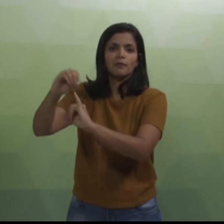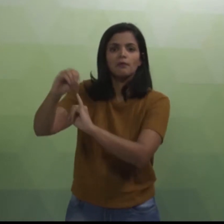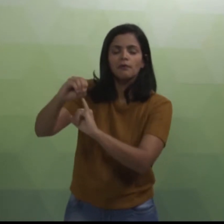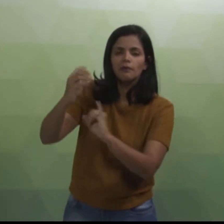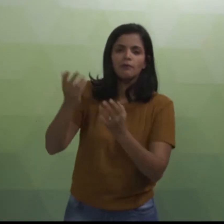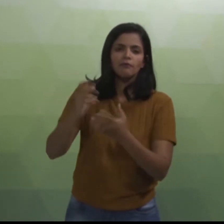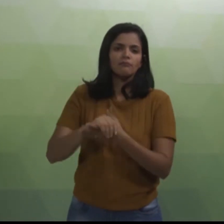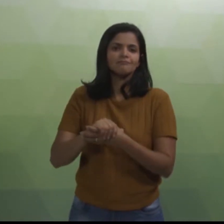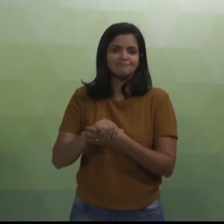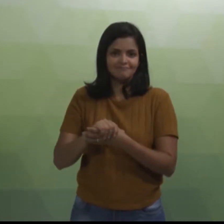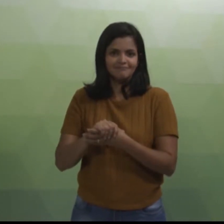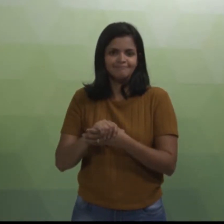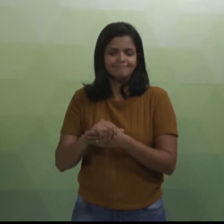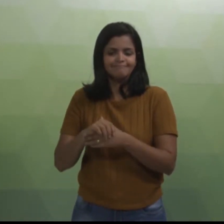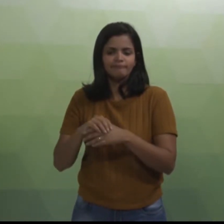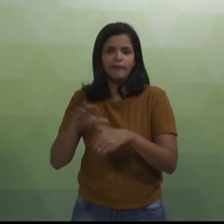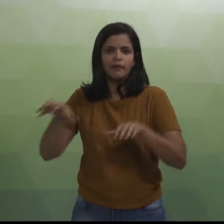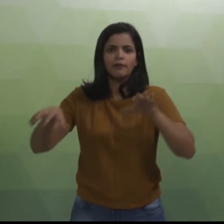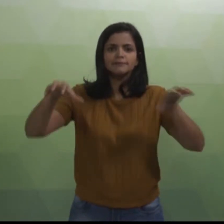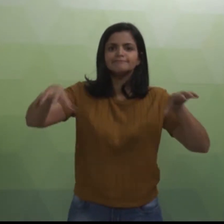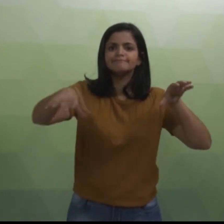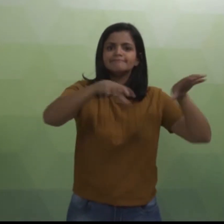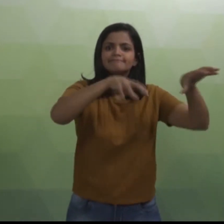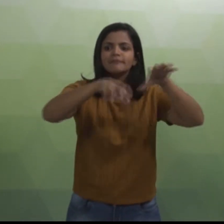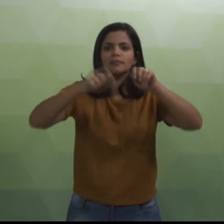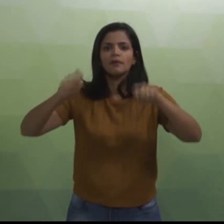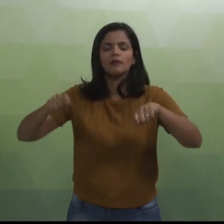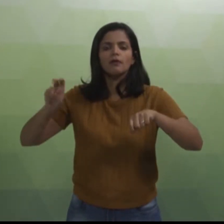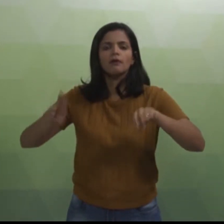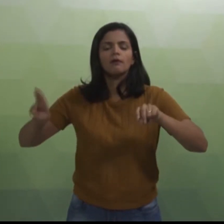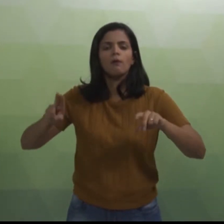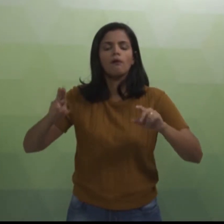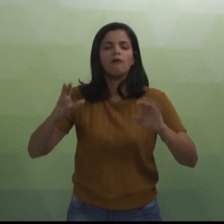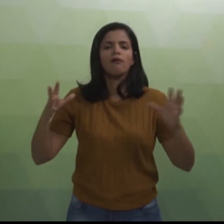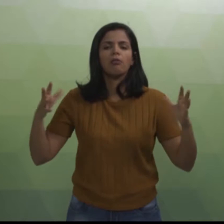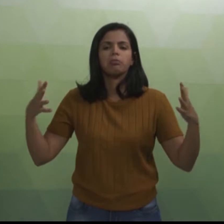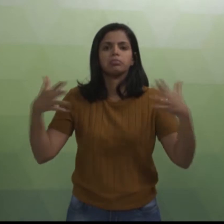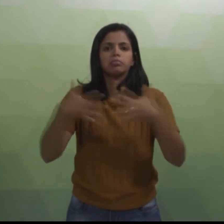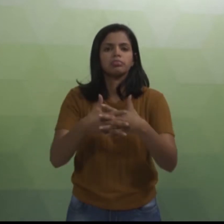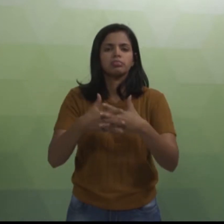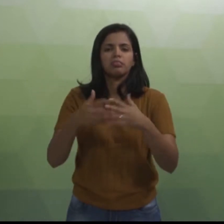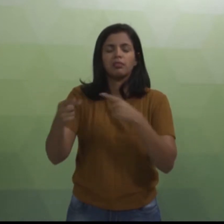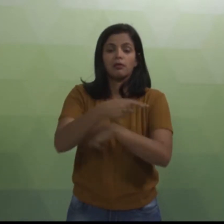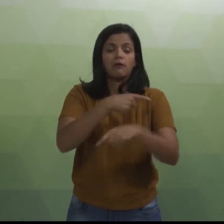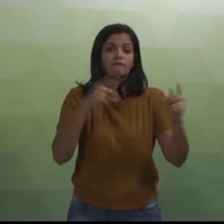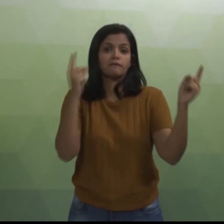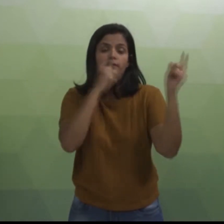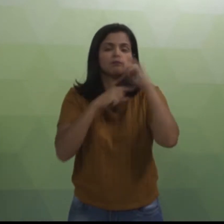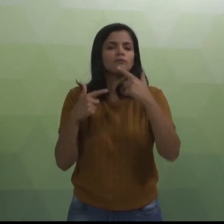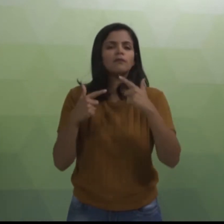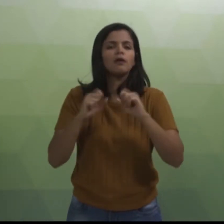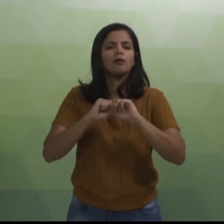casa, São Paulo, IFNMG. Percebam essas marcações